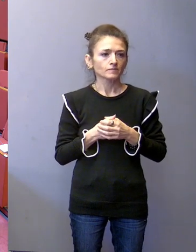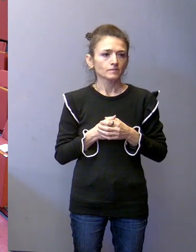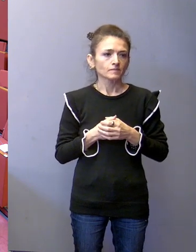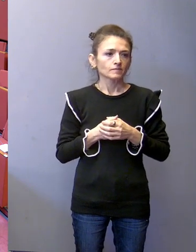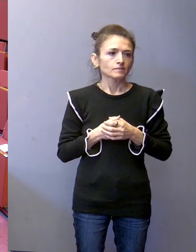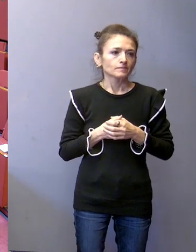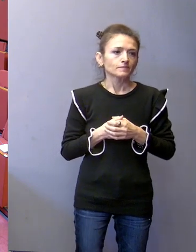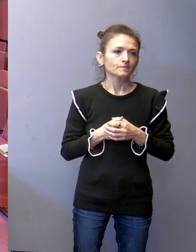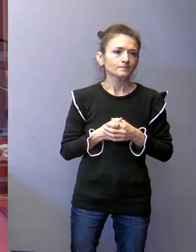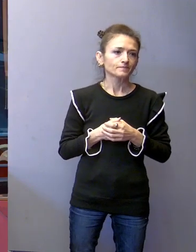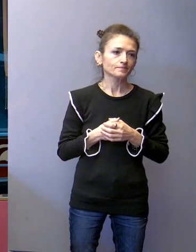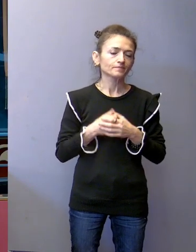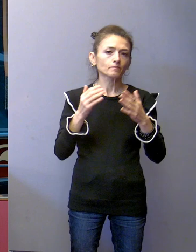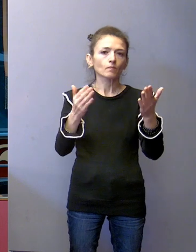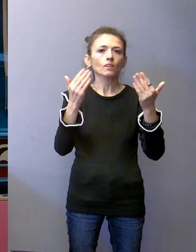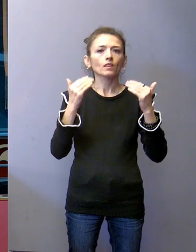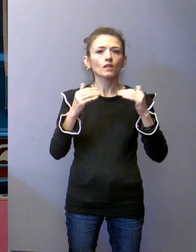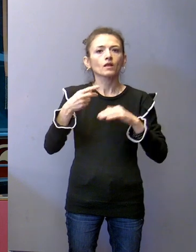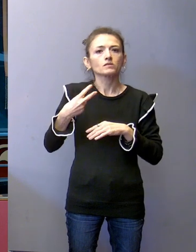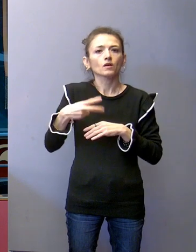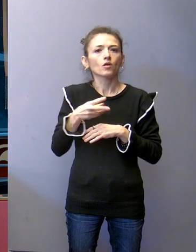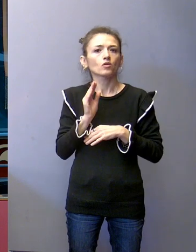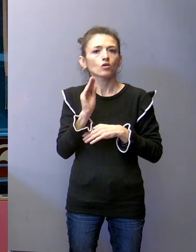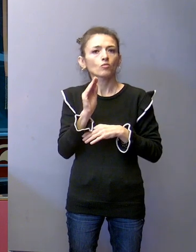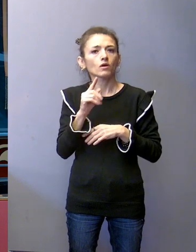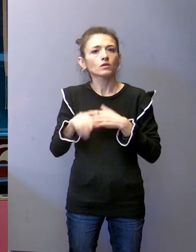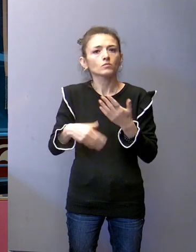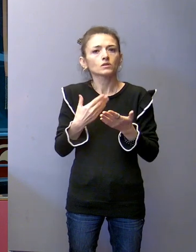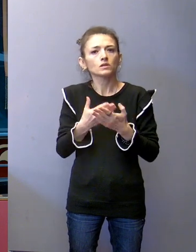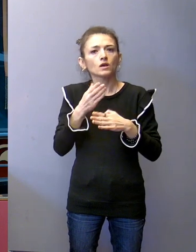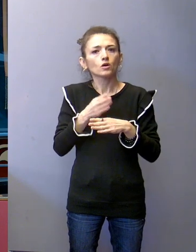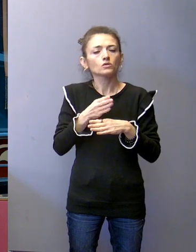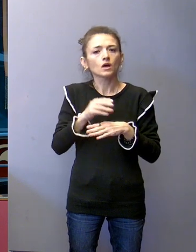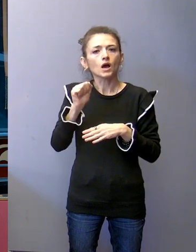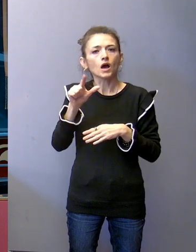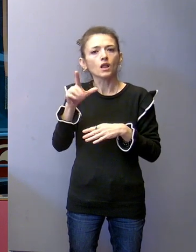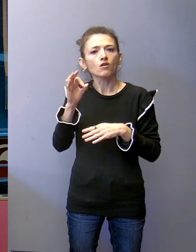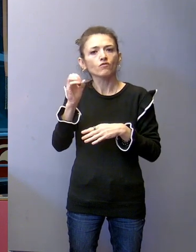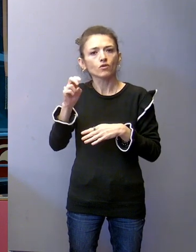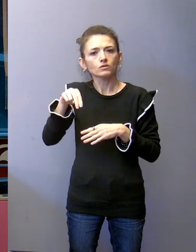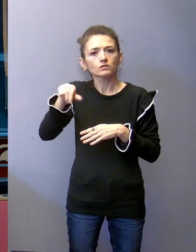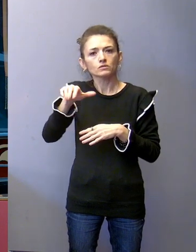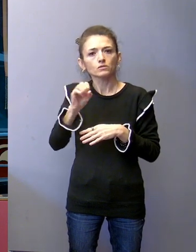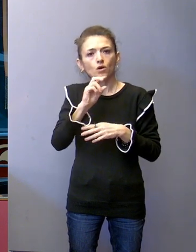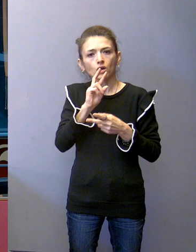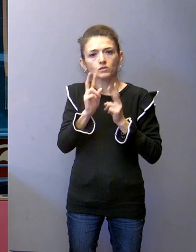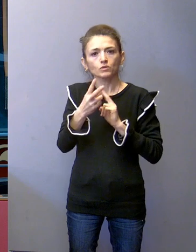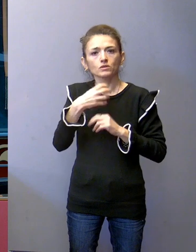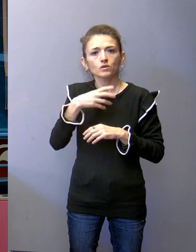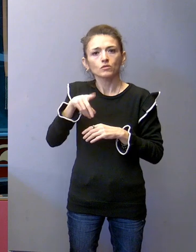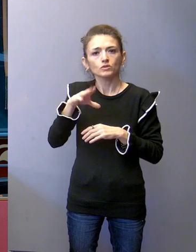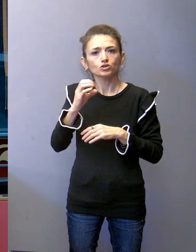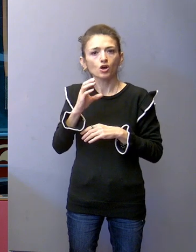passiamo adesso alla seconda interrogazione quella presentata dalla consigliera Alfonso risponderà l'assessore picciocchi